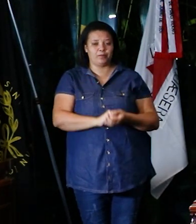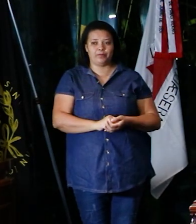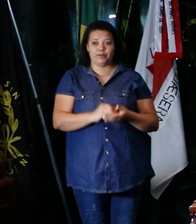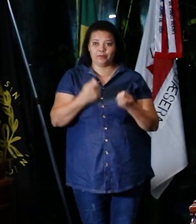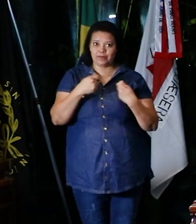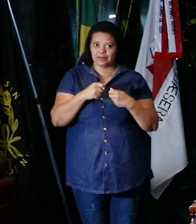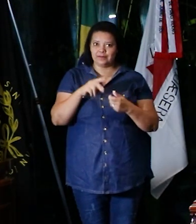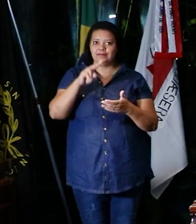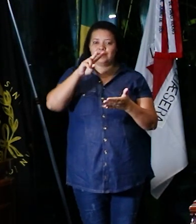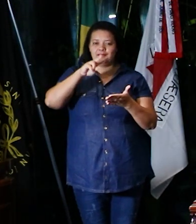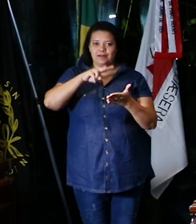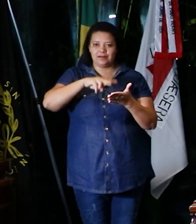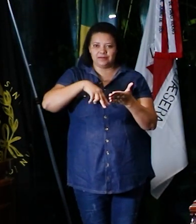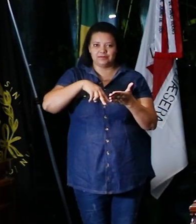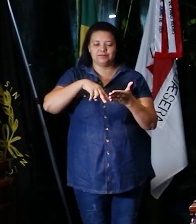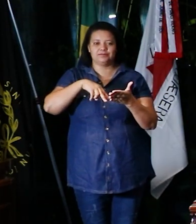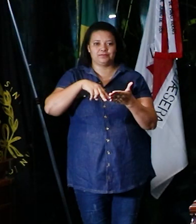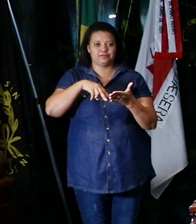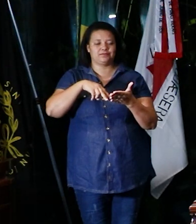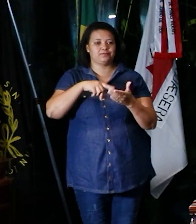leiam, porque